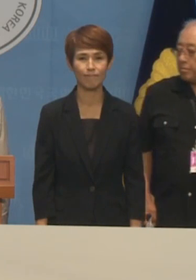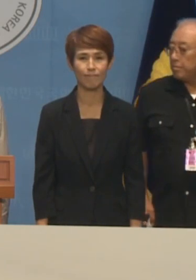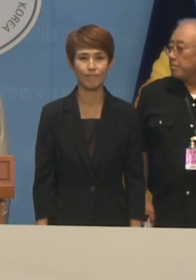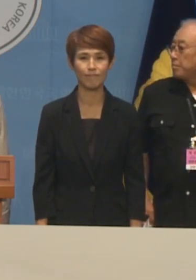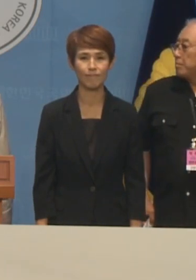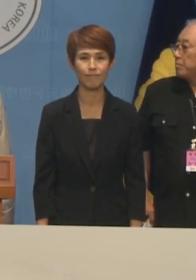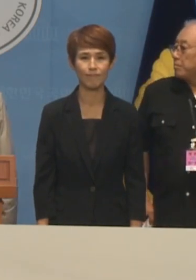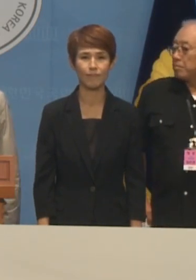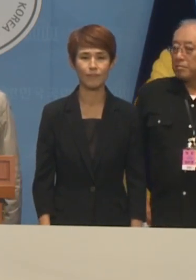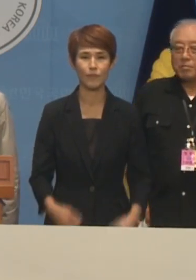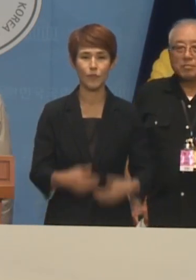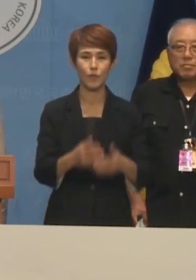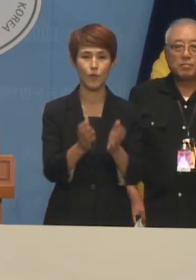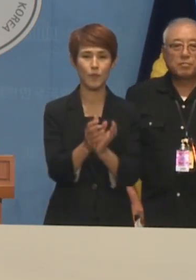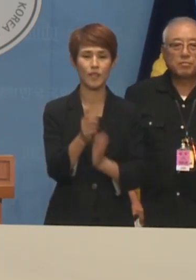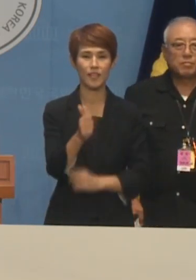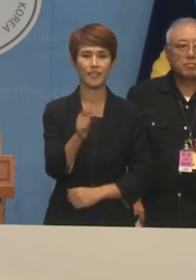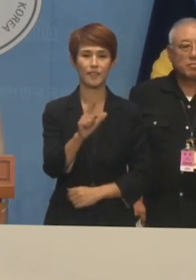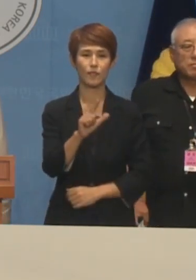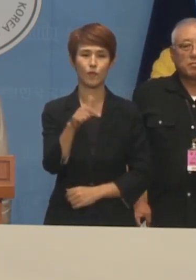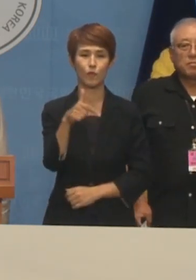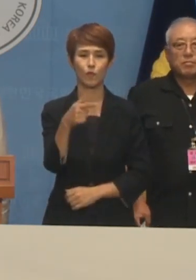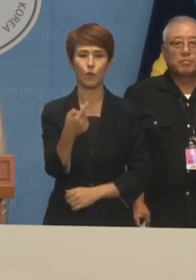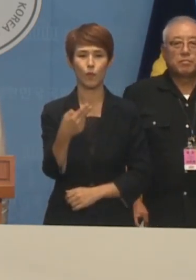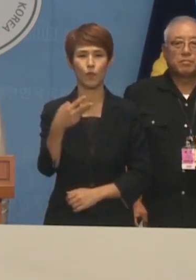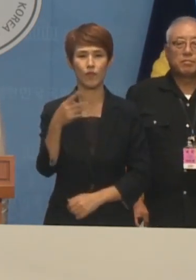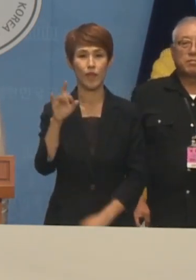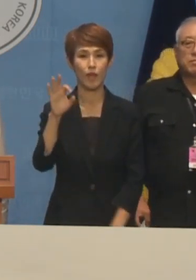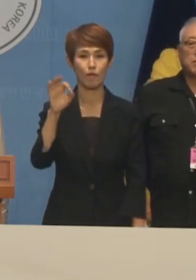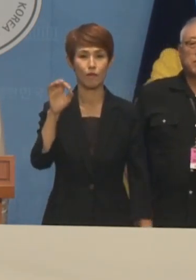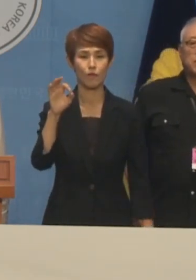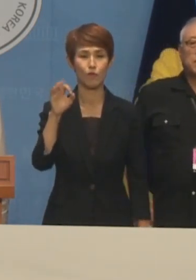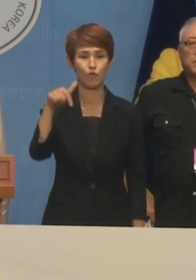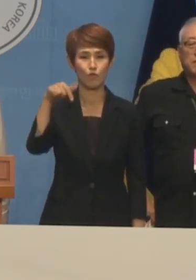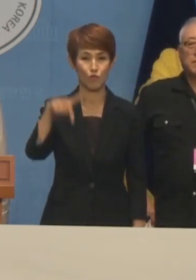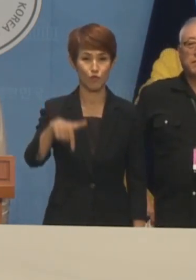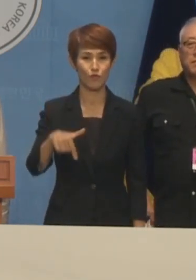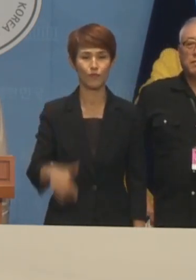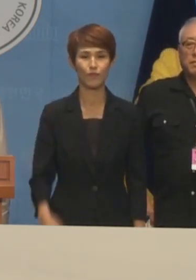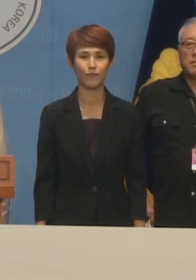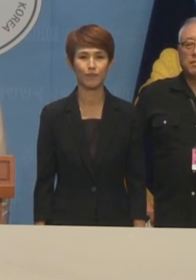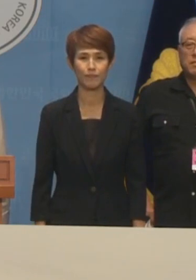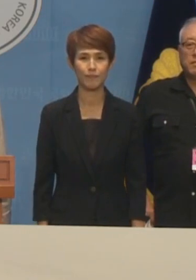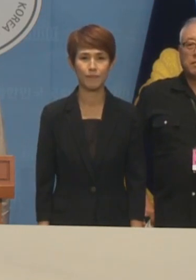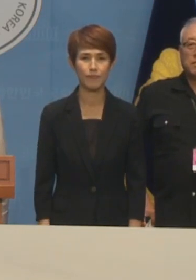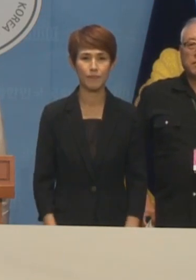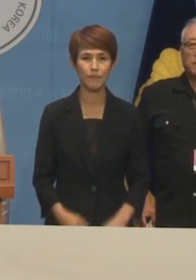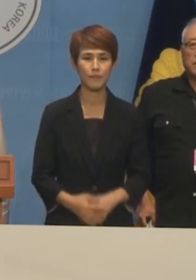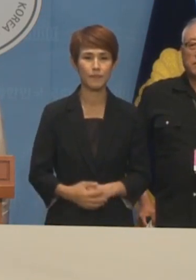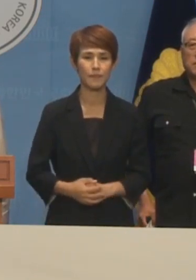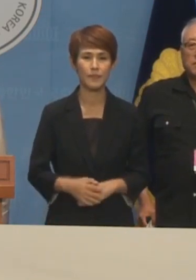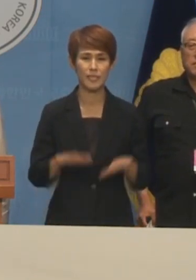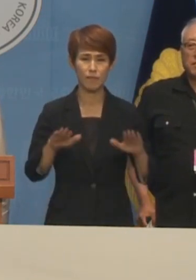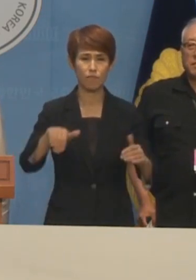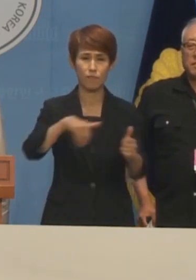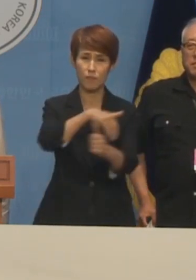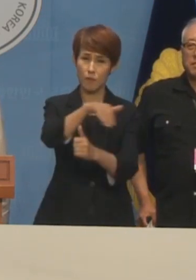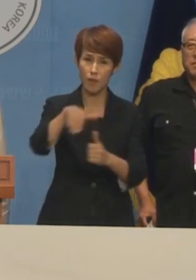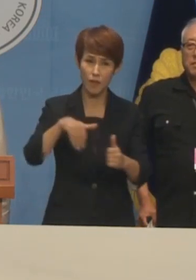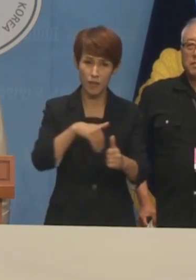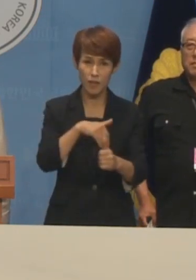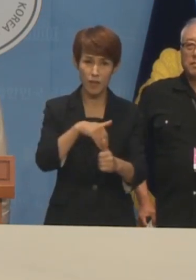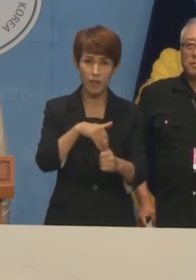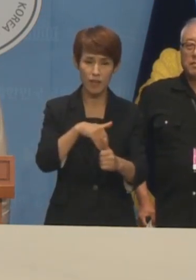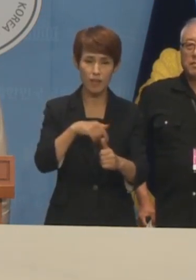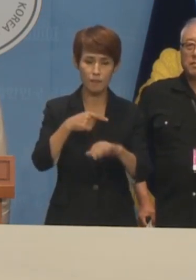동민회 상임위장 노태구라고 합니다. 여러분들 현아의 민족사적 당면 과제는 누가